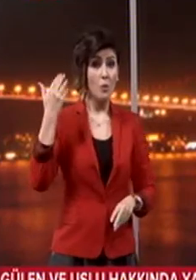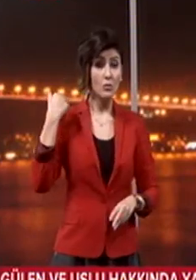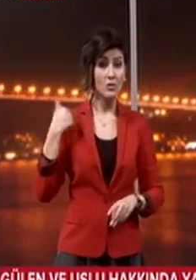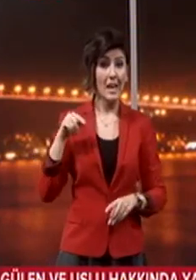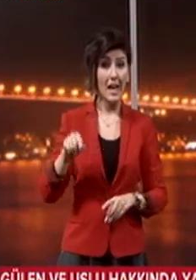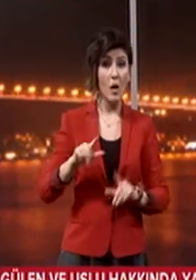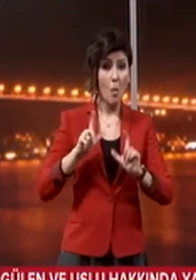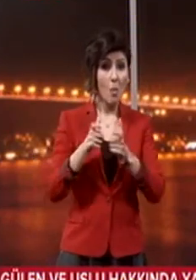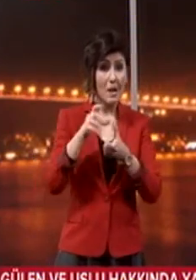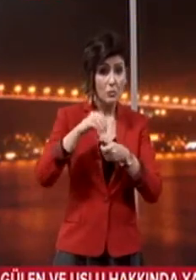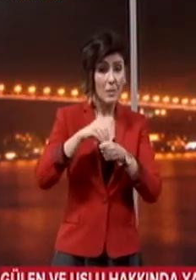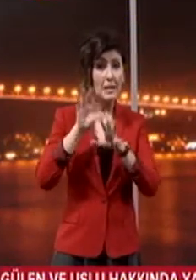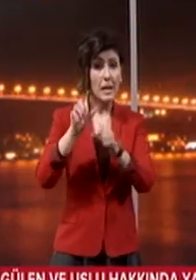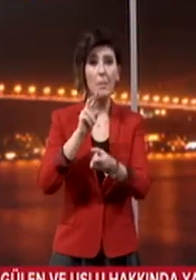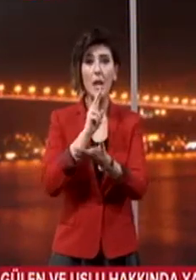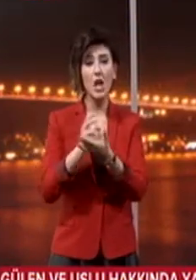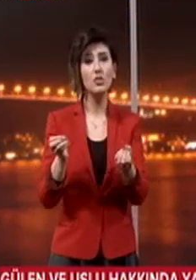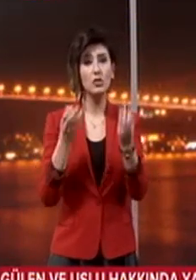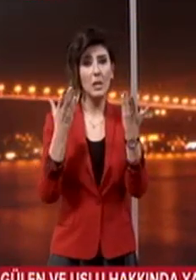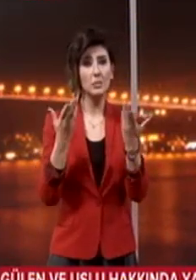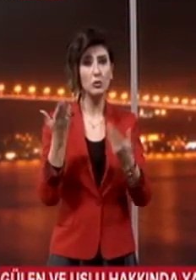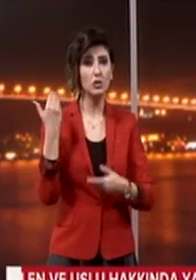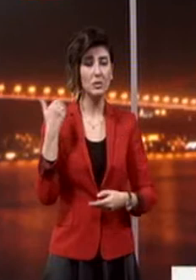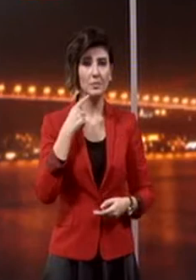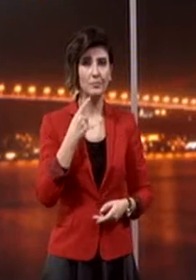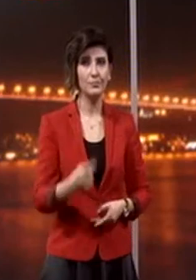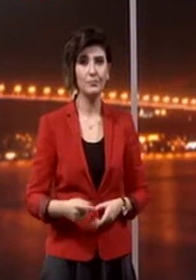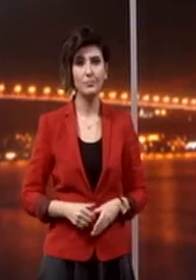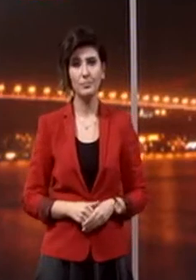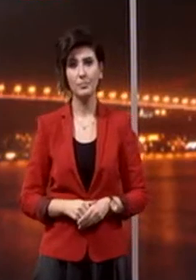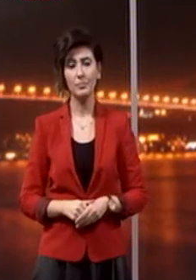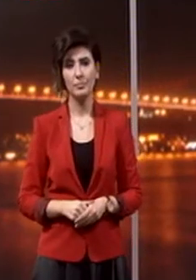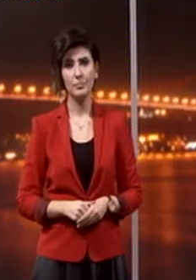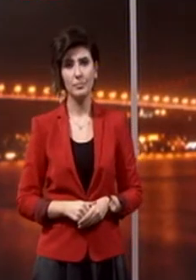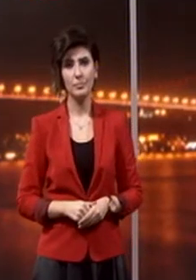tahşiye operasyonu kapsamında yakalama kararı çıkartılmıştı.